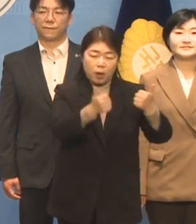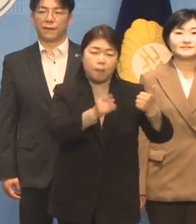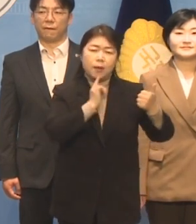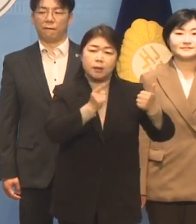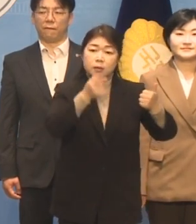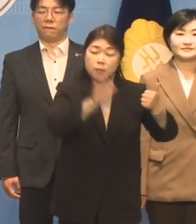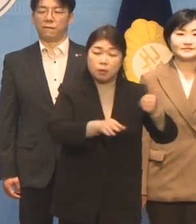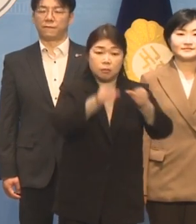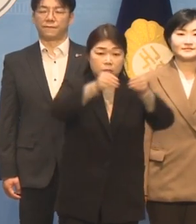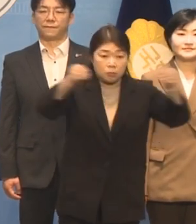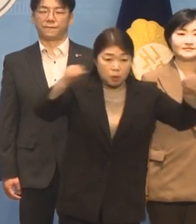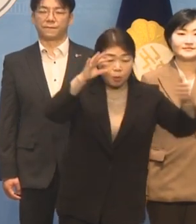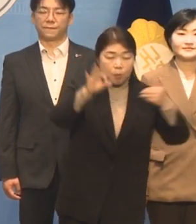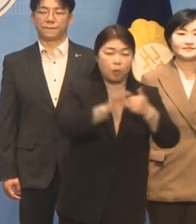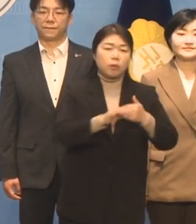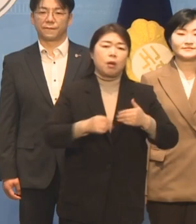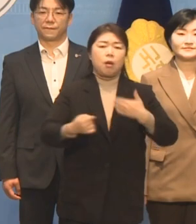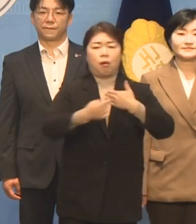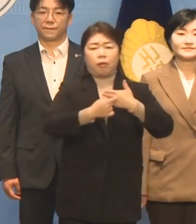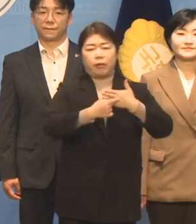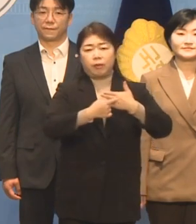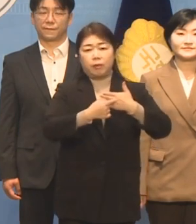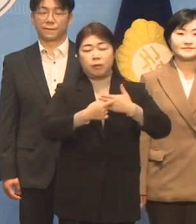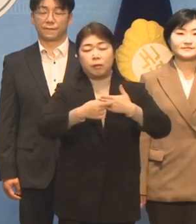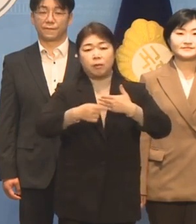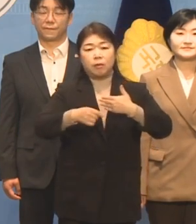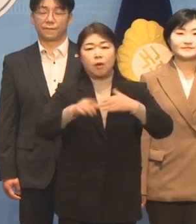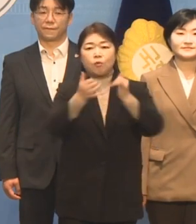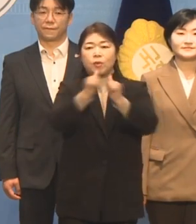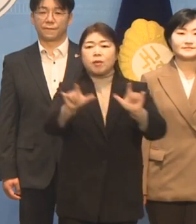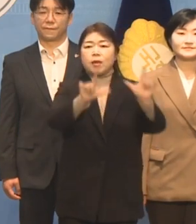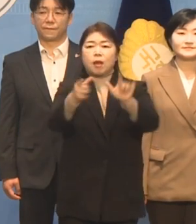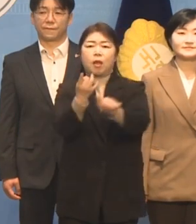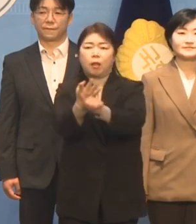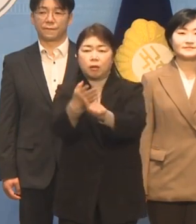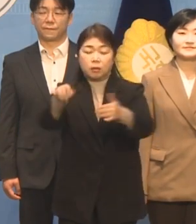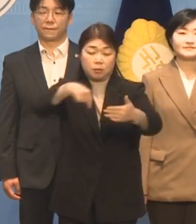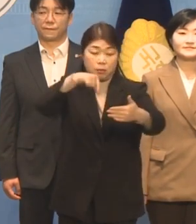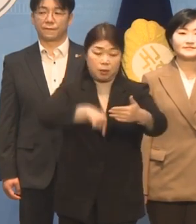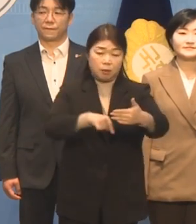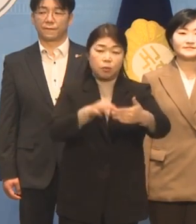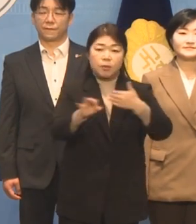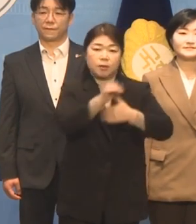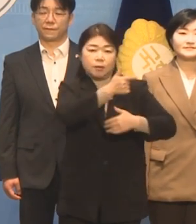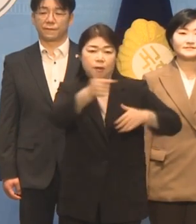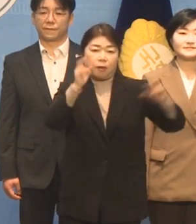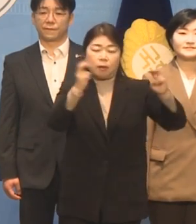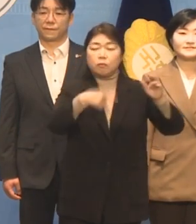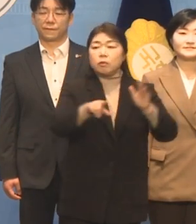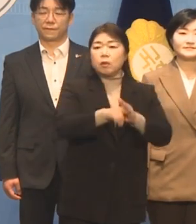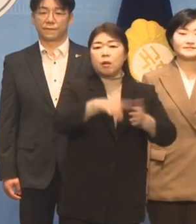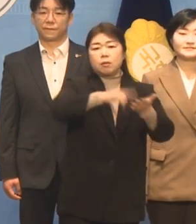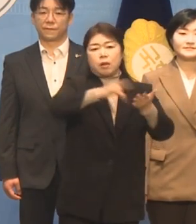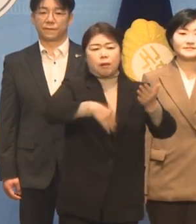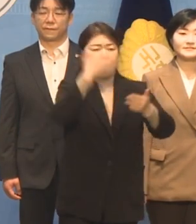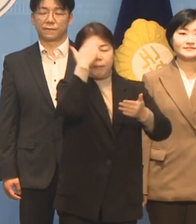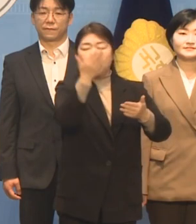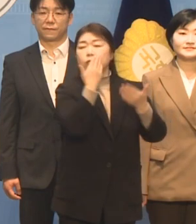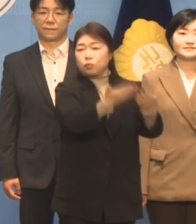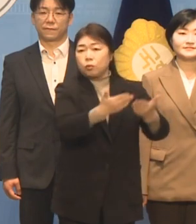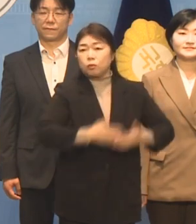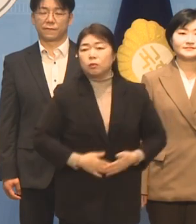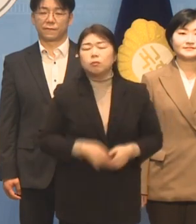민생은 포장지뿐이고 정작 알맹이는 대기업을 위한 세금 감면이었습니다. 국가의